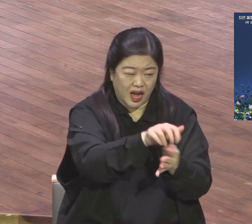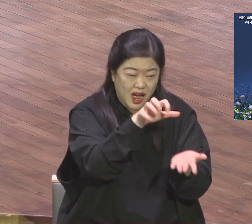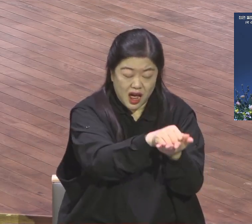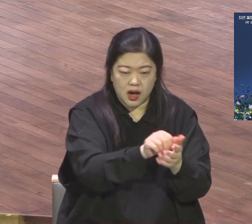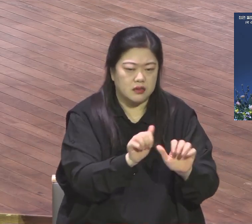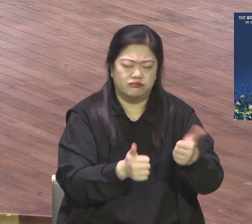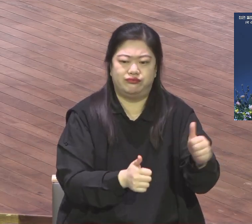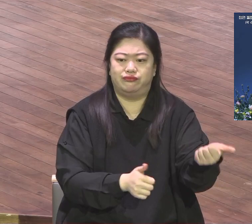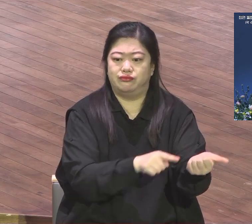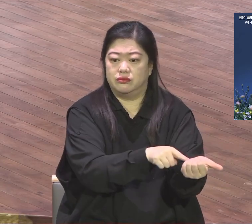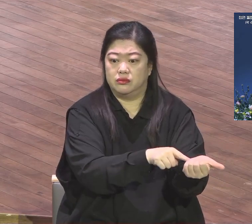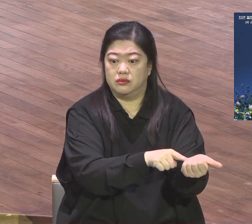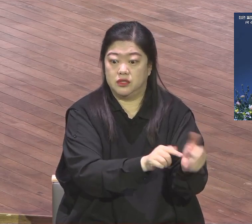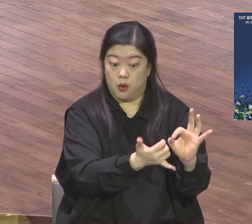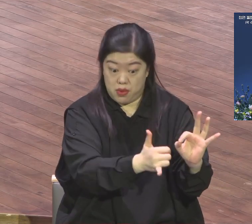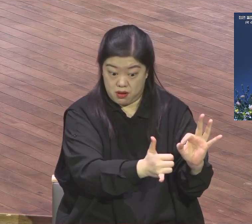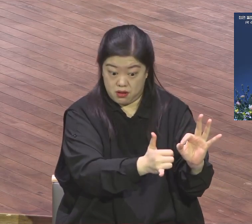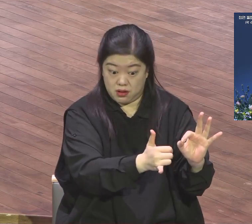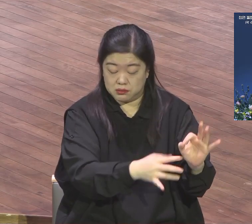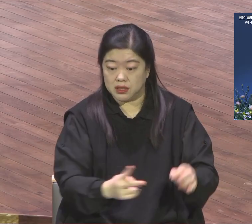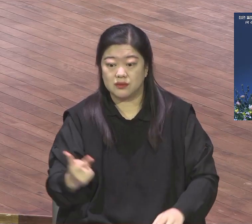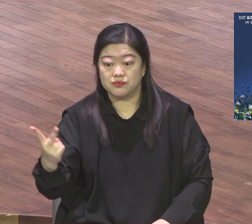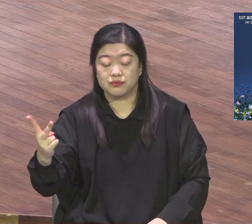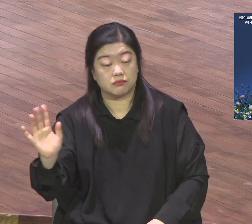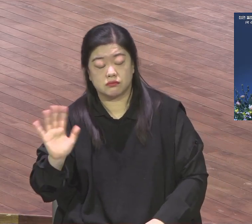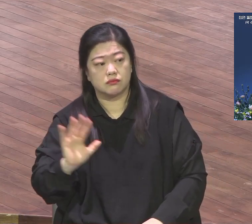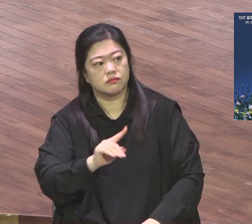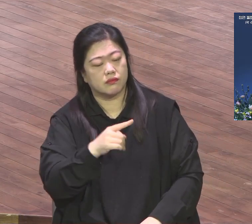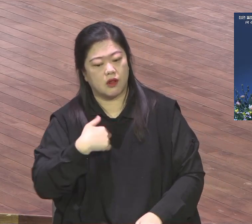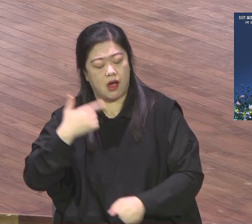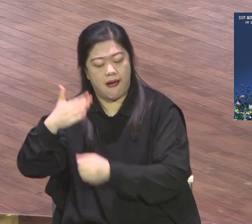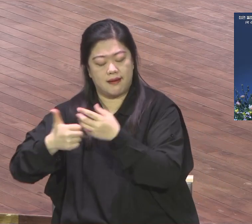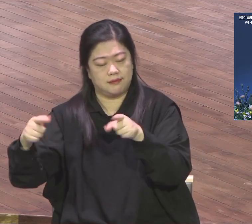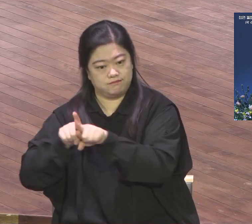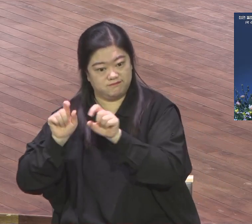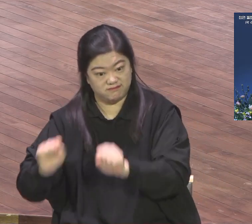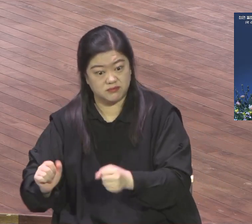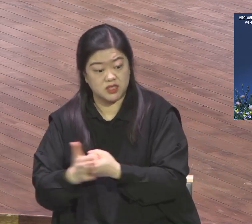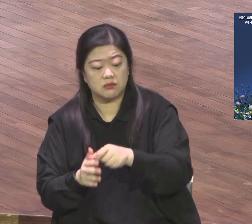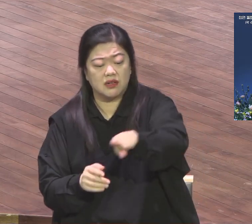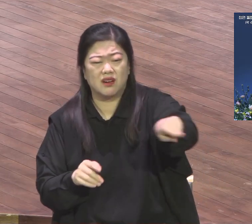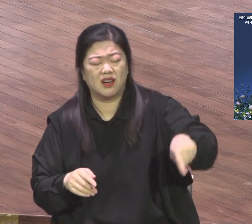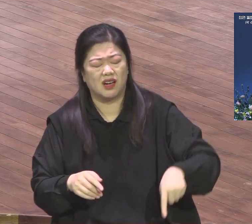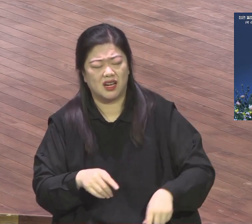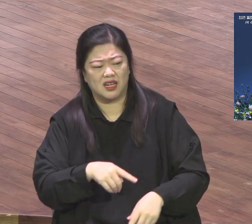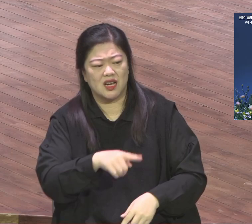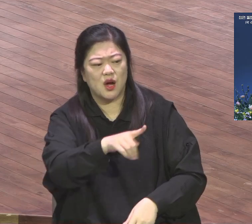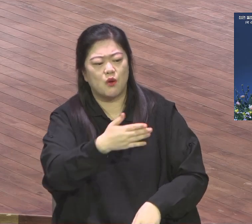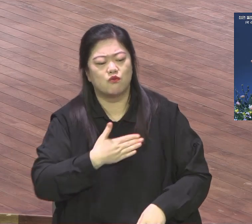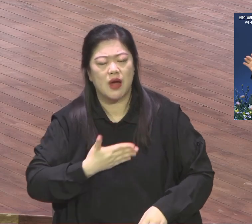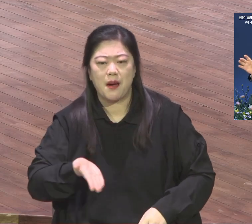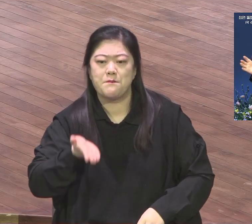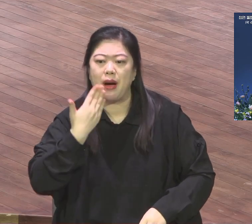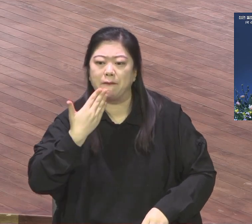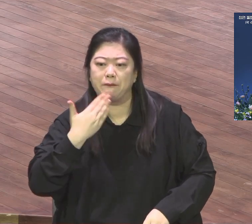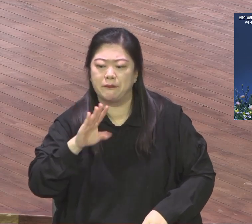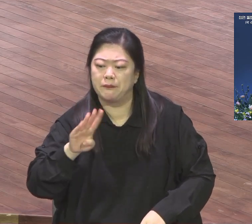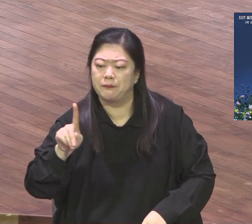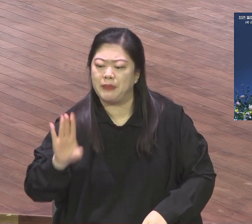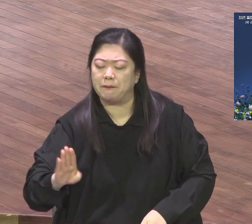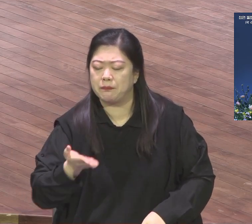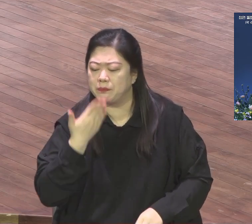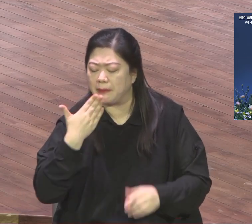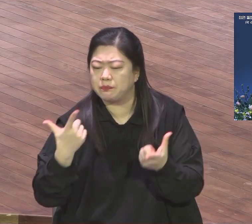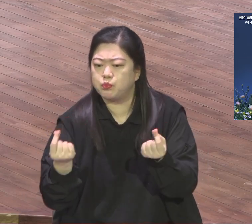그러면서 뭘 합니까? 저것들 우리의 밥이다 그랬어요. 우리의 먹이다. 저 가난 저것들 우리의